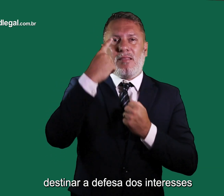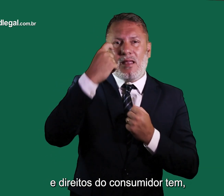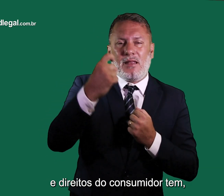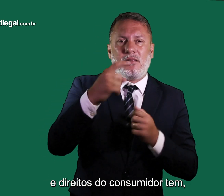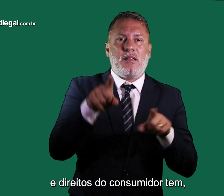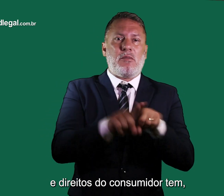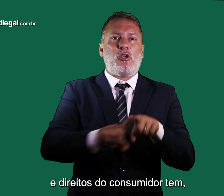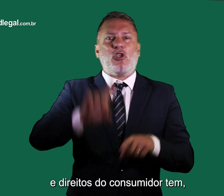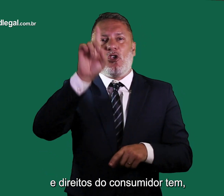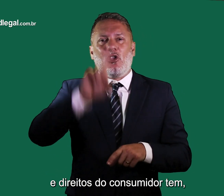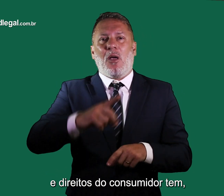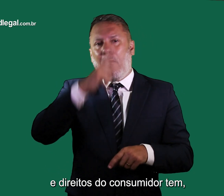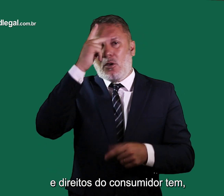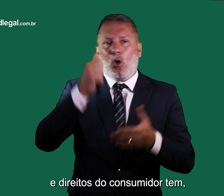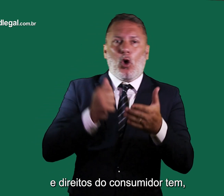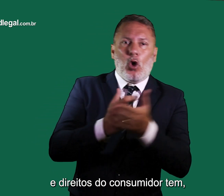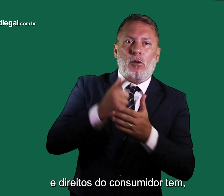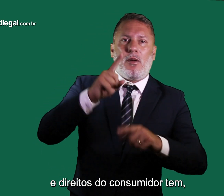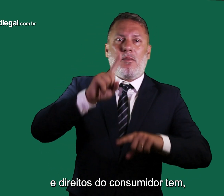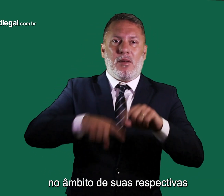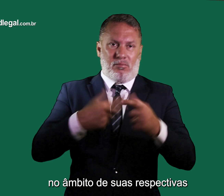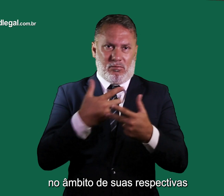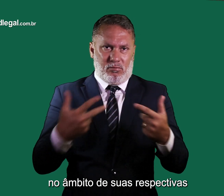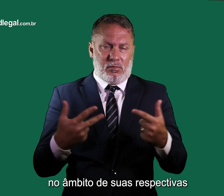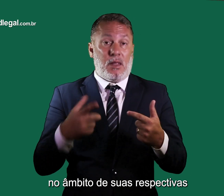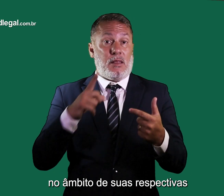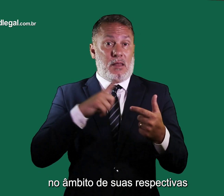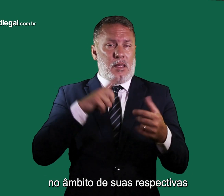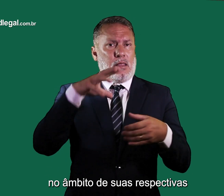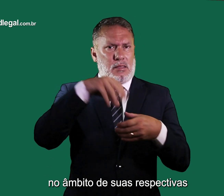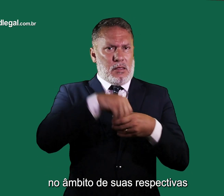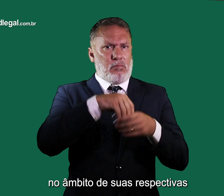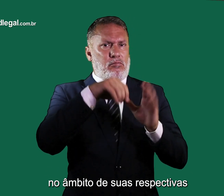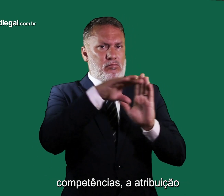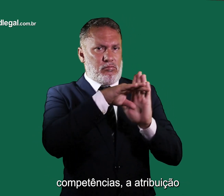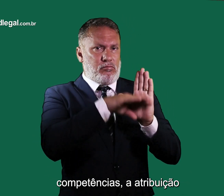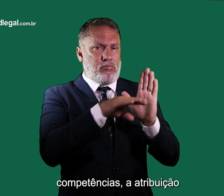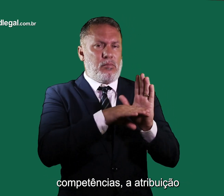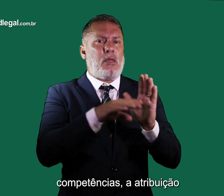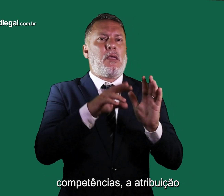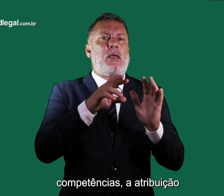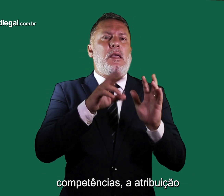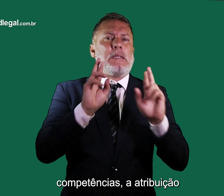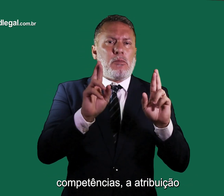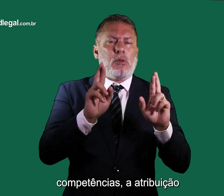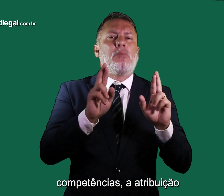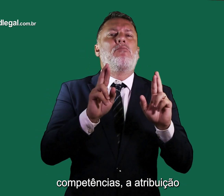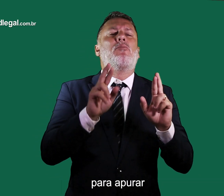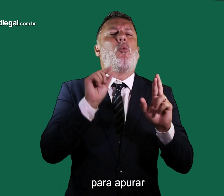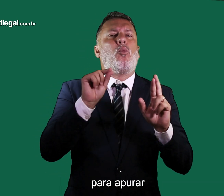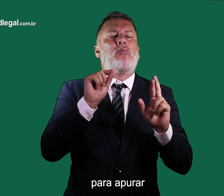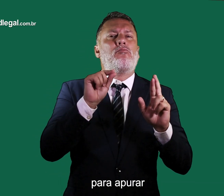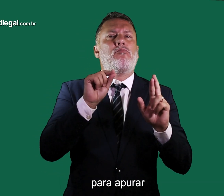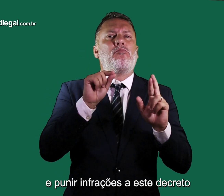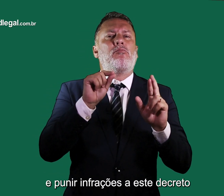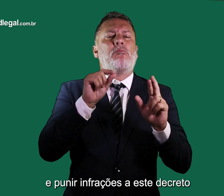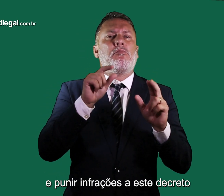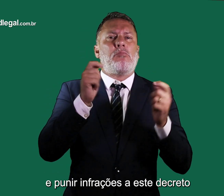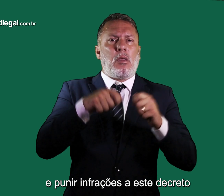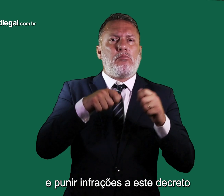e direitos do consumidor tem, no âmbito de suas respectivas competências, atribuição para apurar e punir infrações